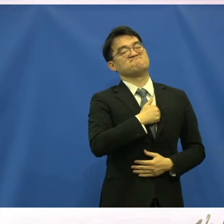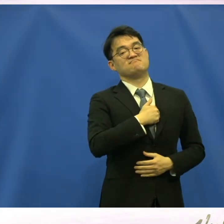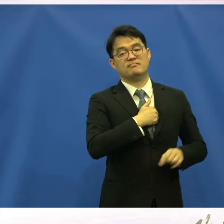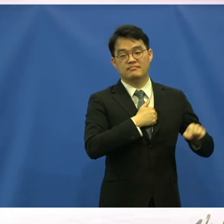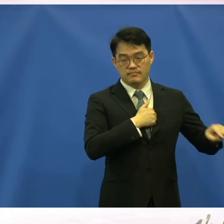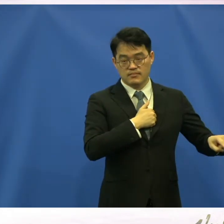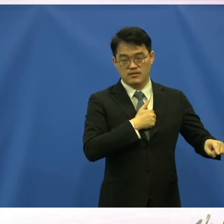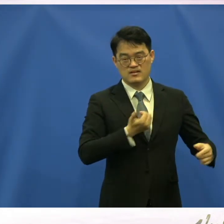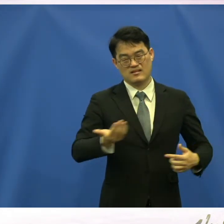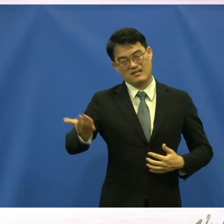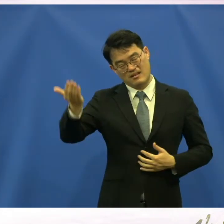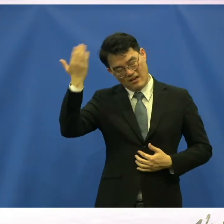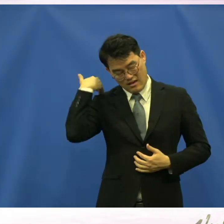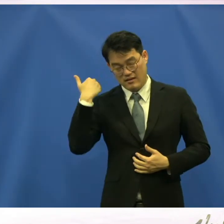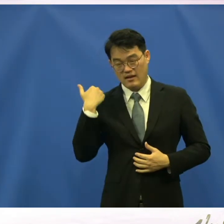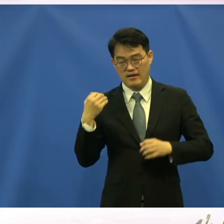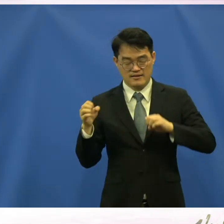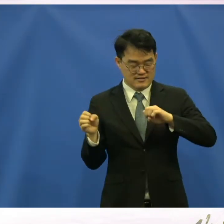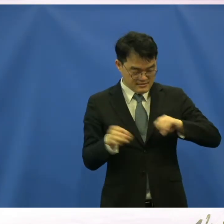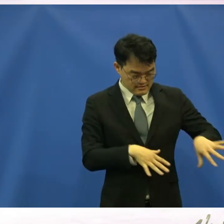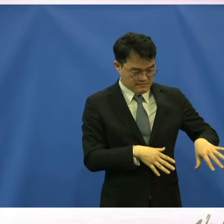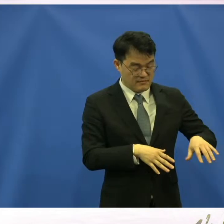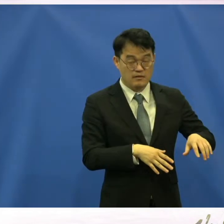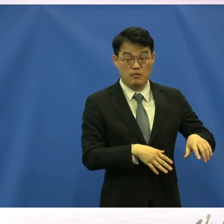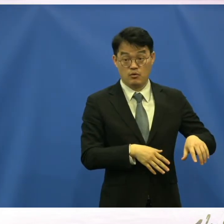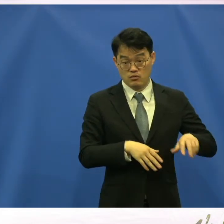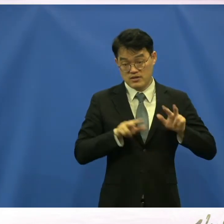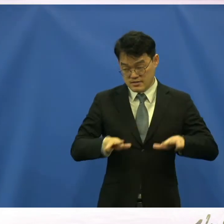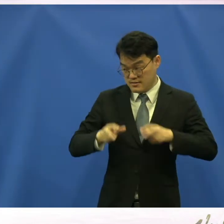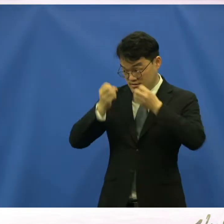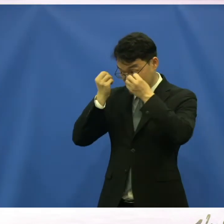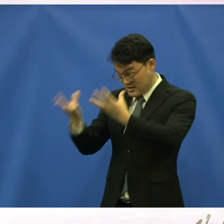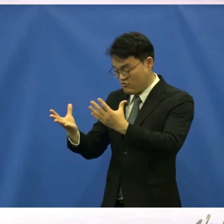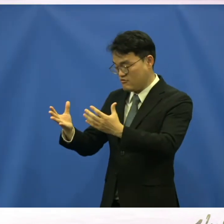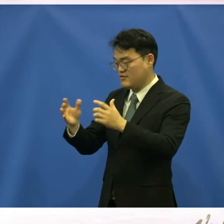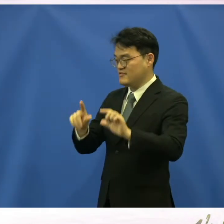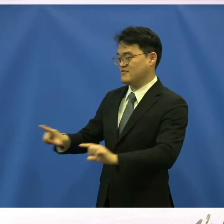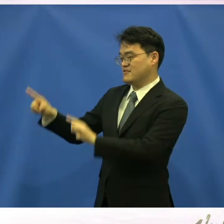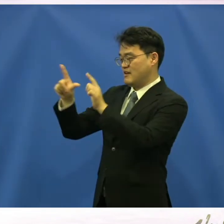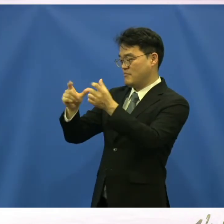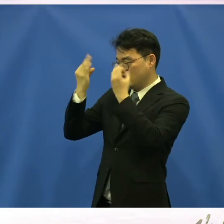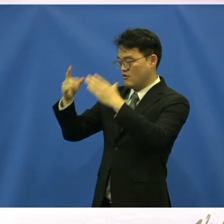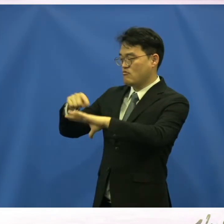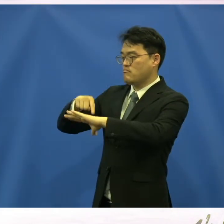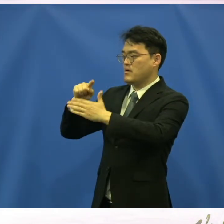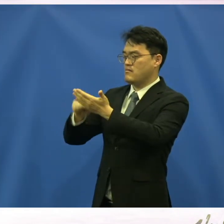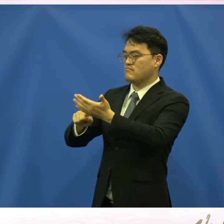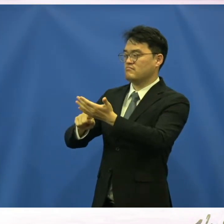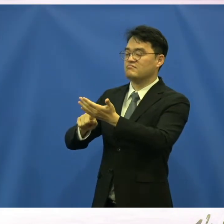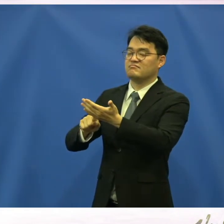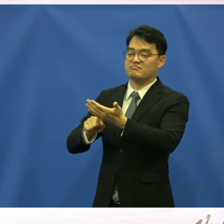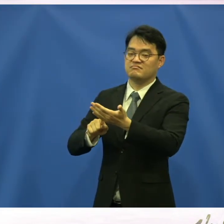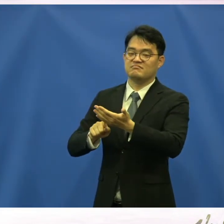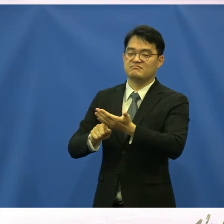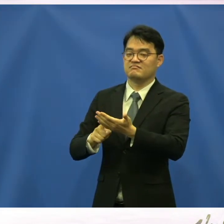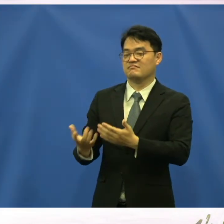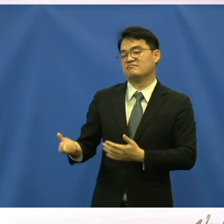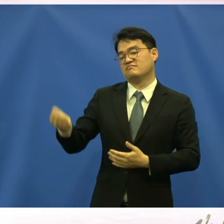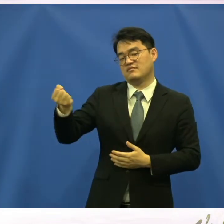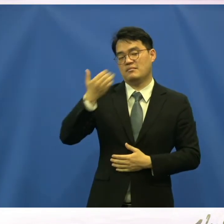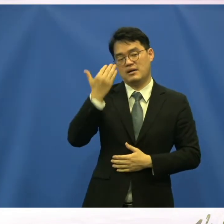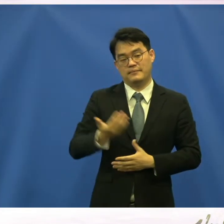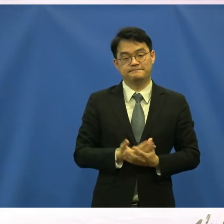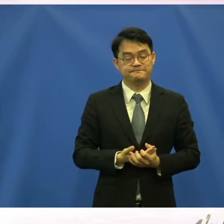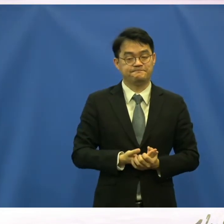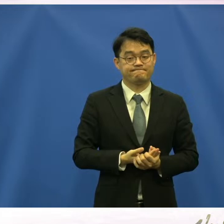새로운 삶이 시작되고 새로운 마음이 시작이 탄생이 되는 거죠. 이 세상을